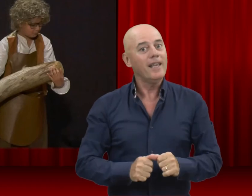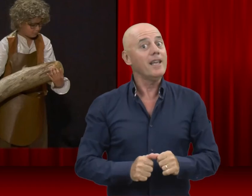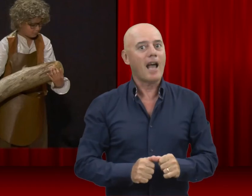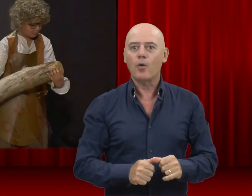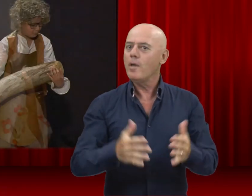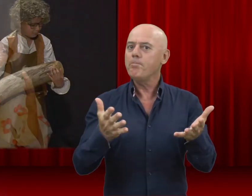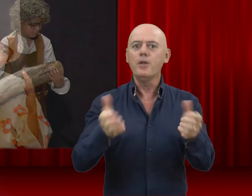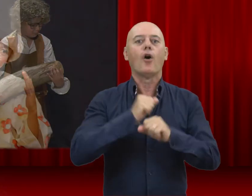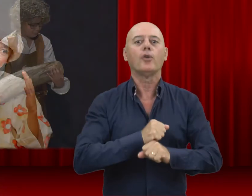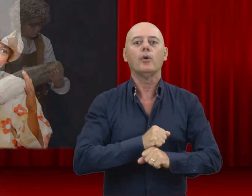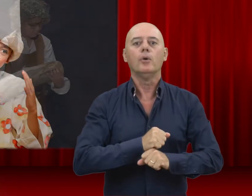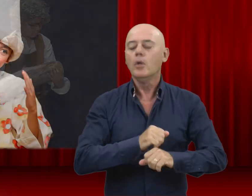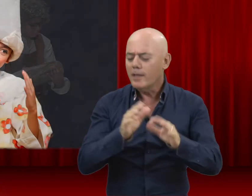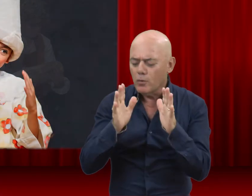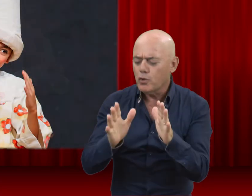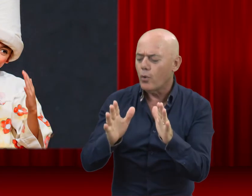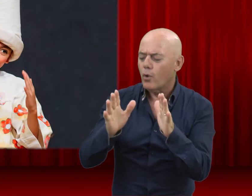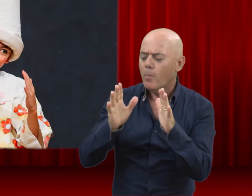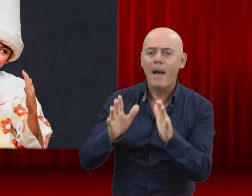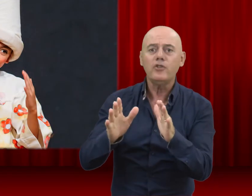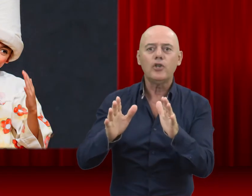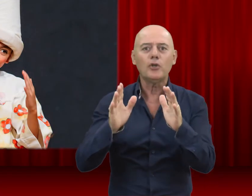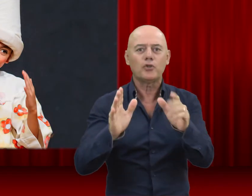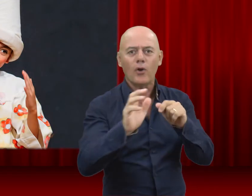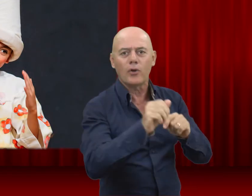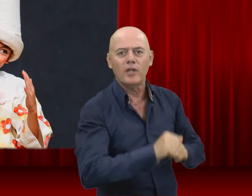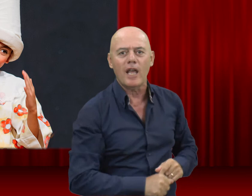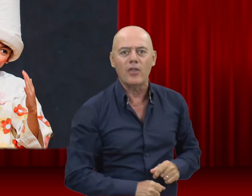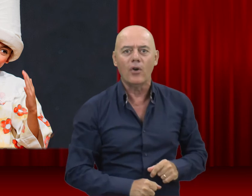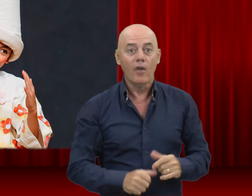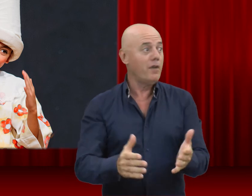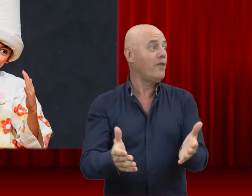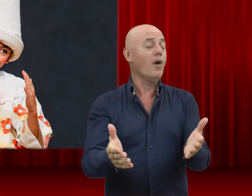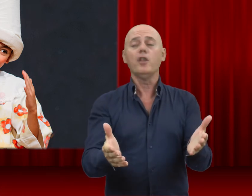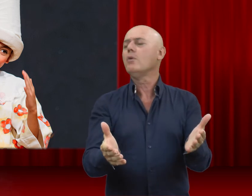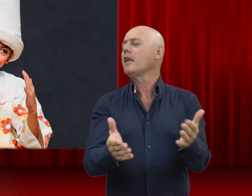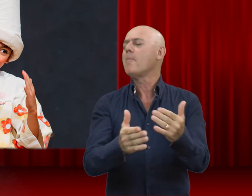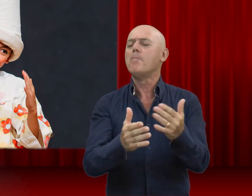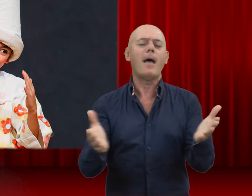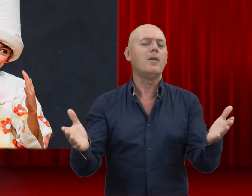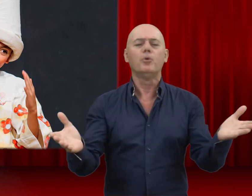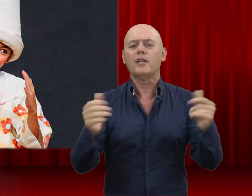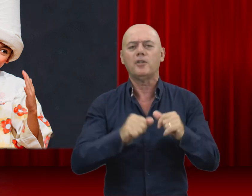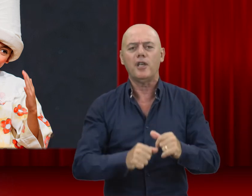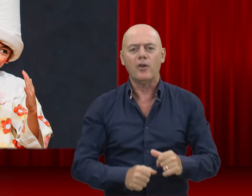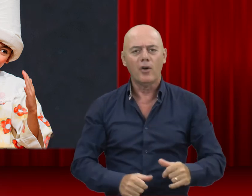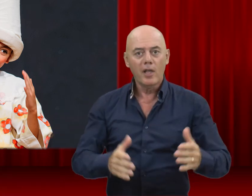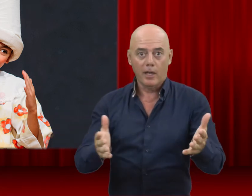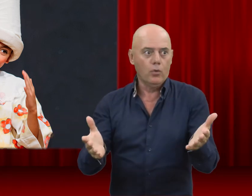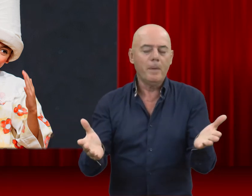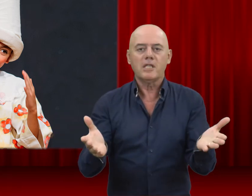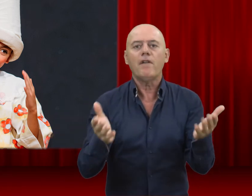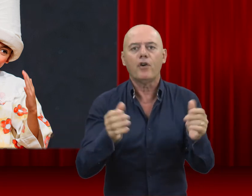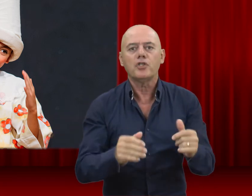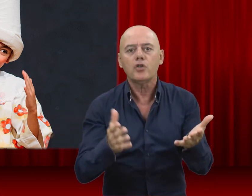così che nacque Pinocchio. Da un solo magico tocco di legno venne fuori un gran bel burattino